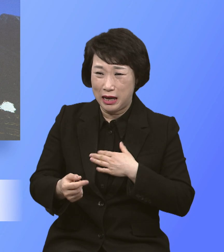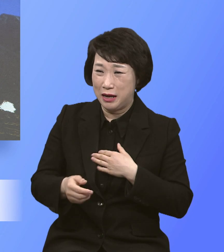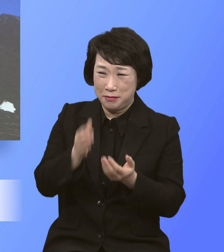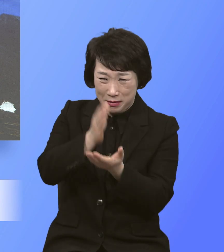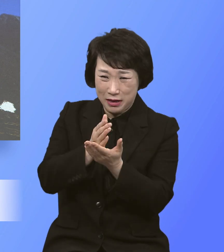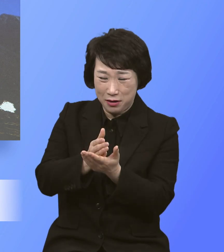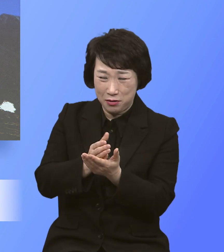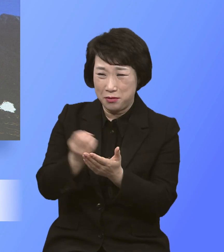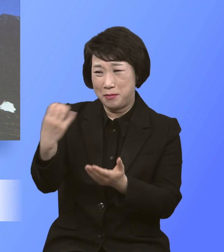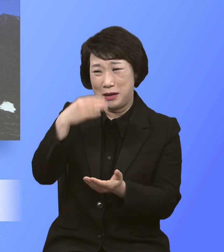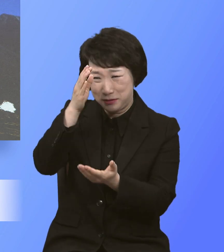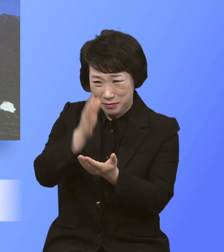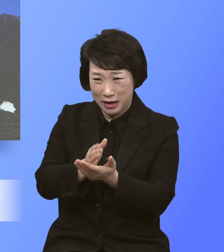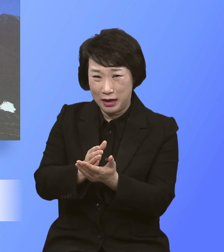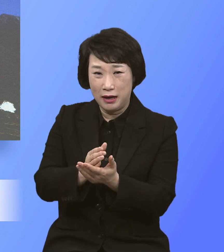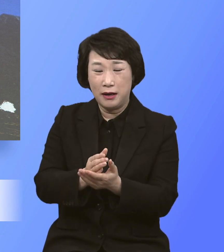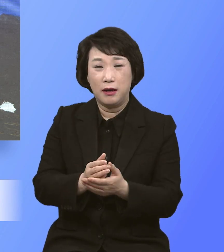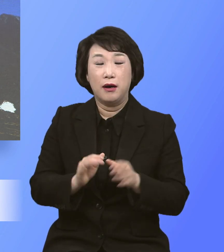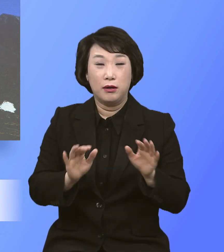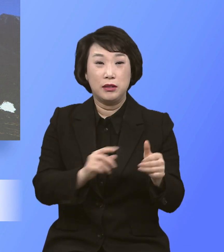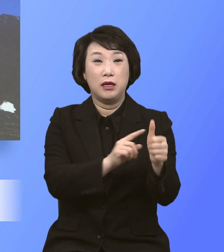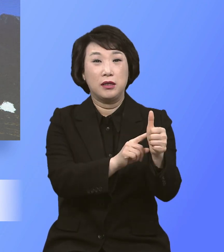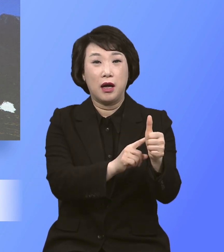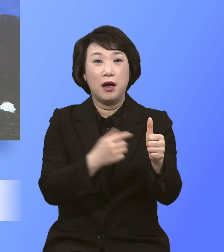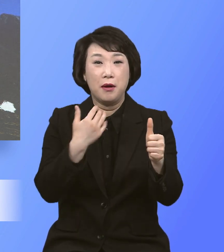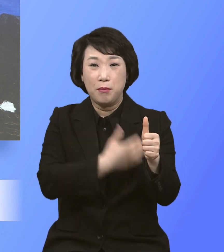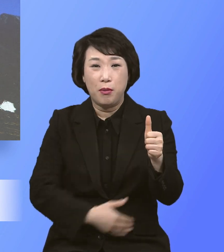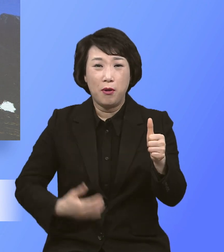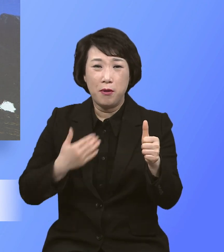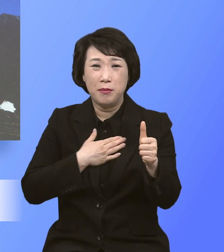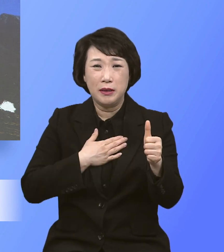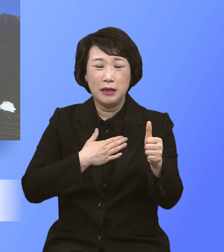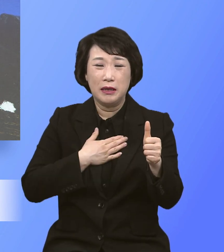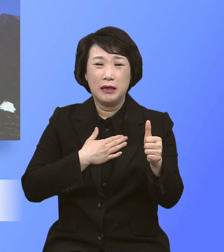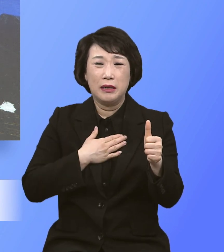마라. 근데 자기 몸이 온몸이